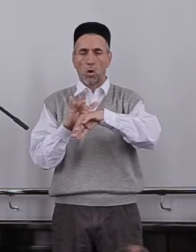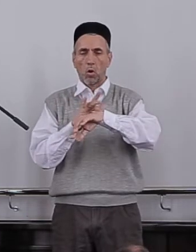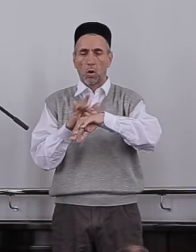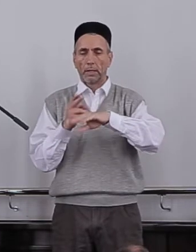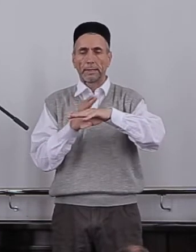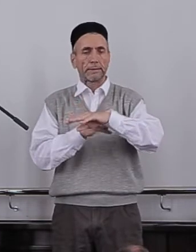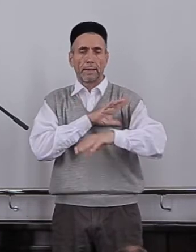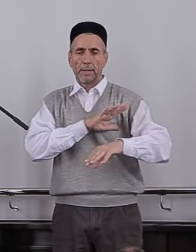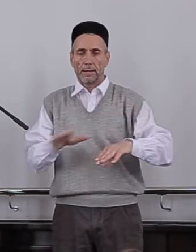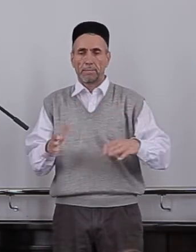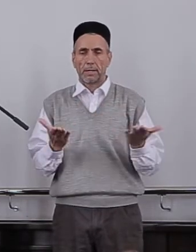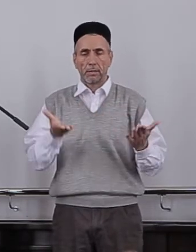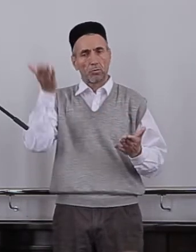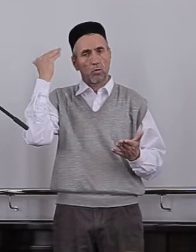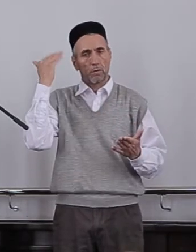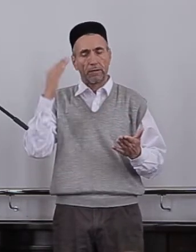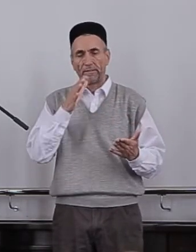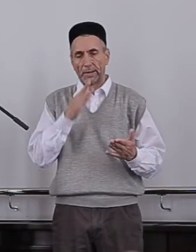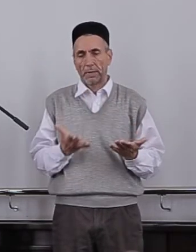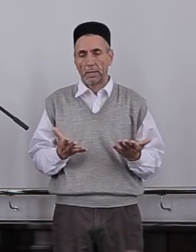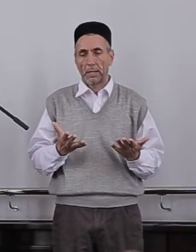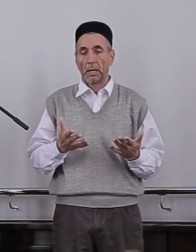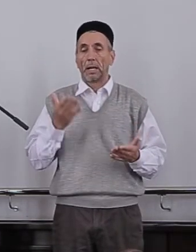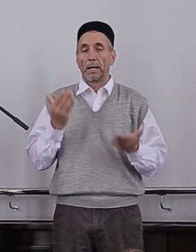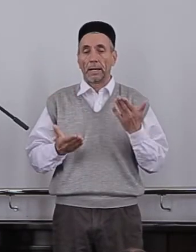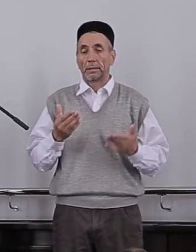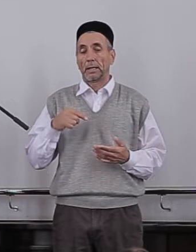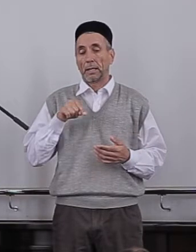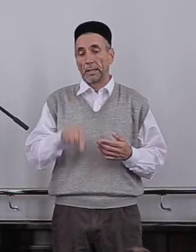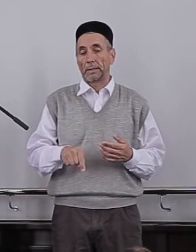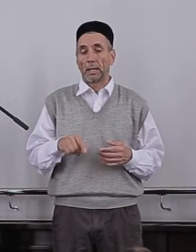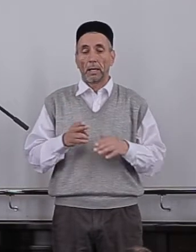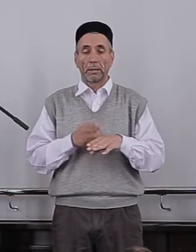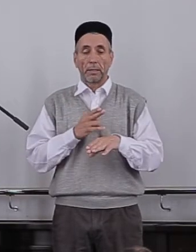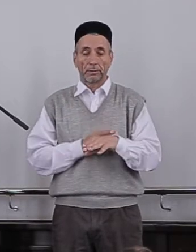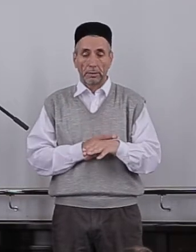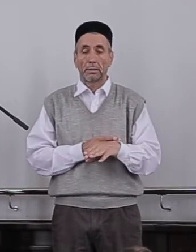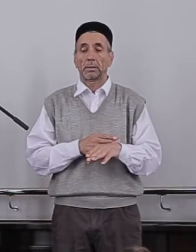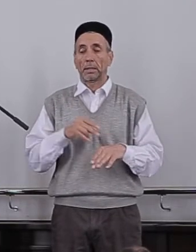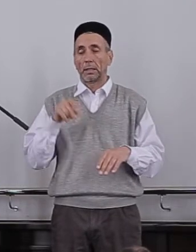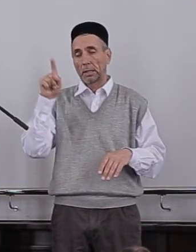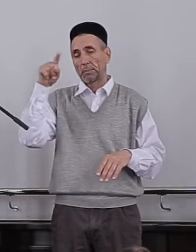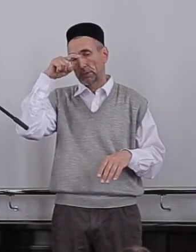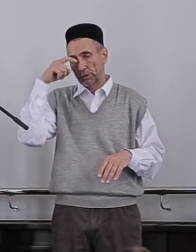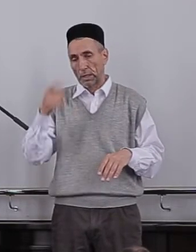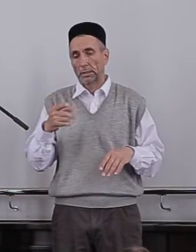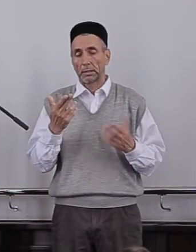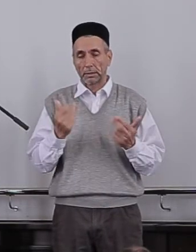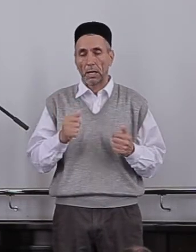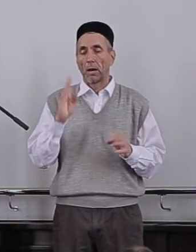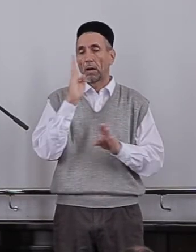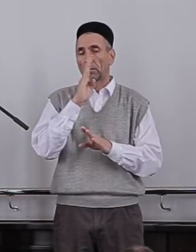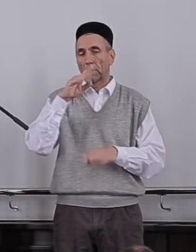Әгәр дә хөрмәтле җәмәгать, мин Мәккәдә яшәсәм, яки Мәдинәдә яшәсәм, мин дә кимәс идем. Анда эссе, эссе